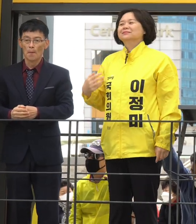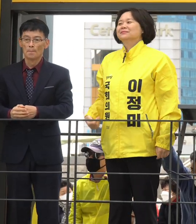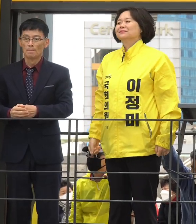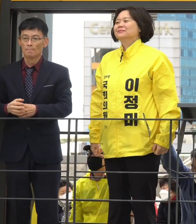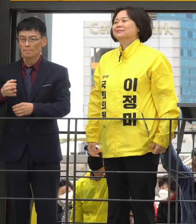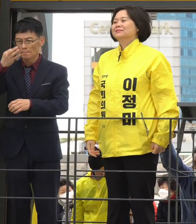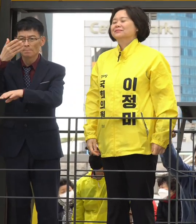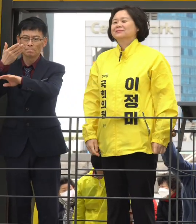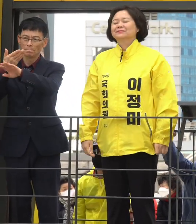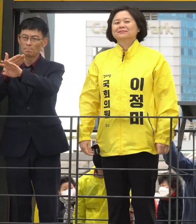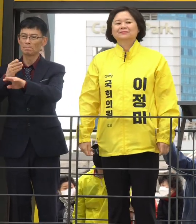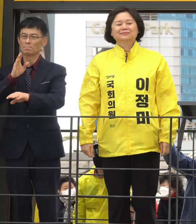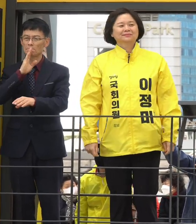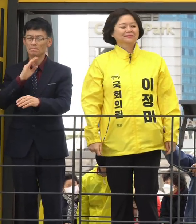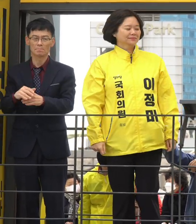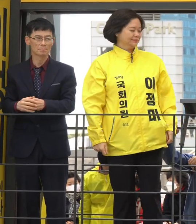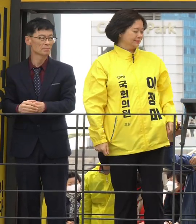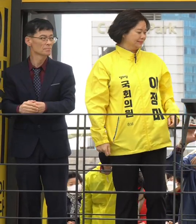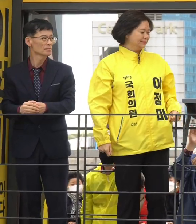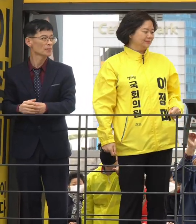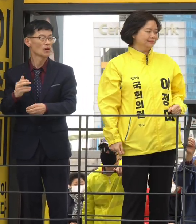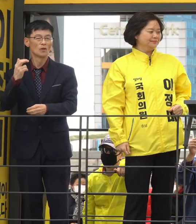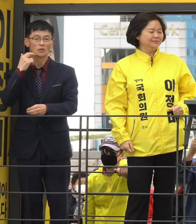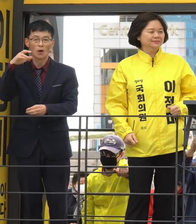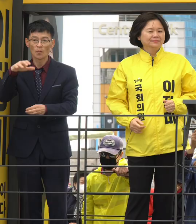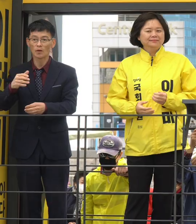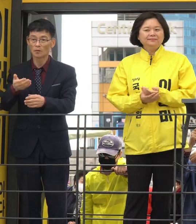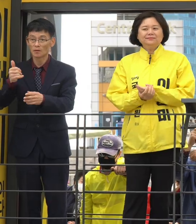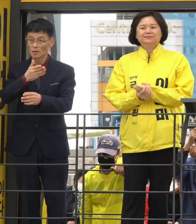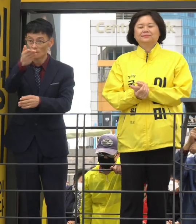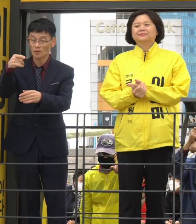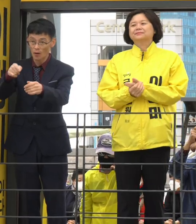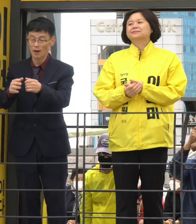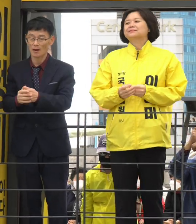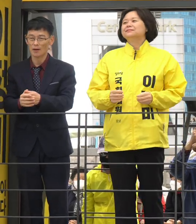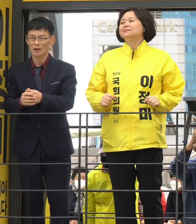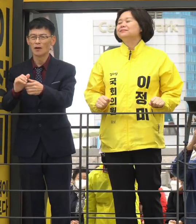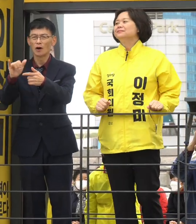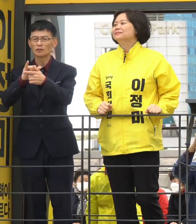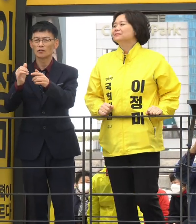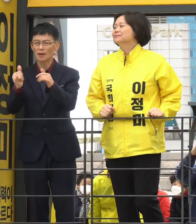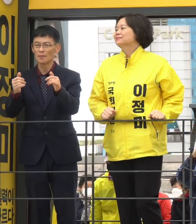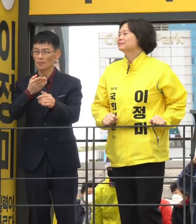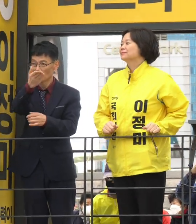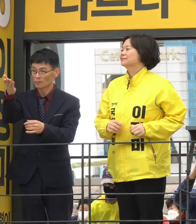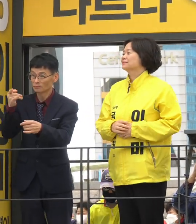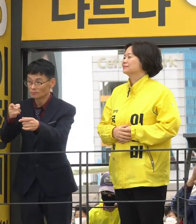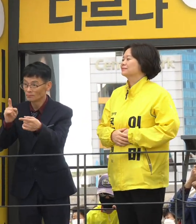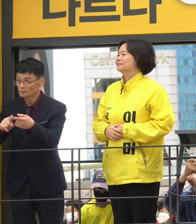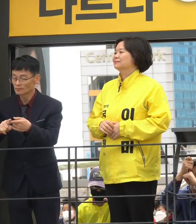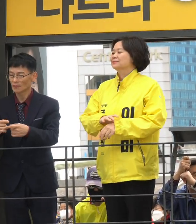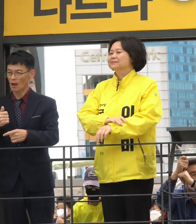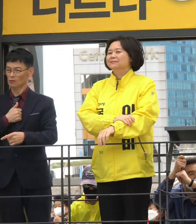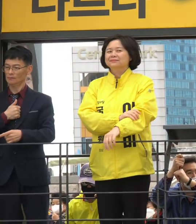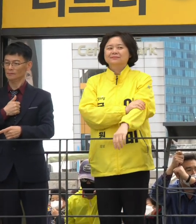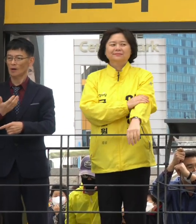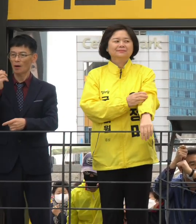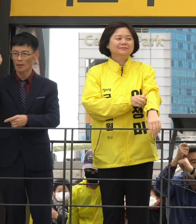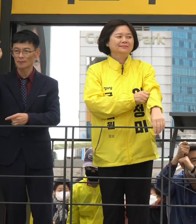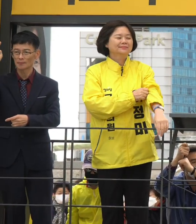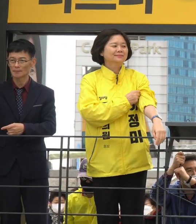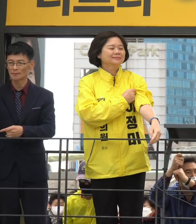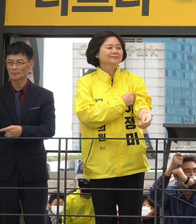실력이 다릅니다. 송도 주민 여러분과 연수구 주민 여러분의 자존심이 될